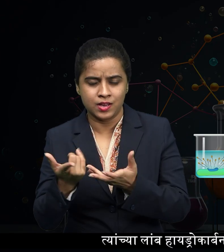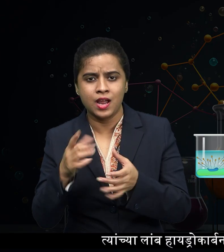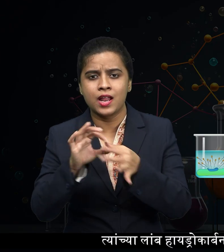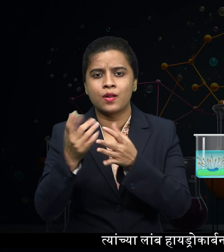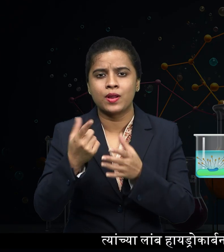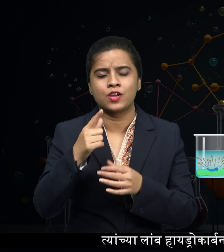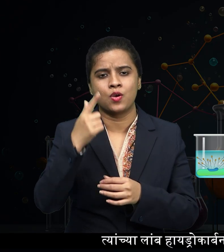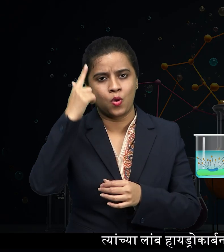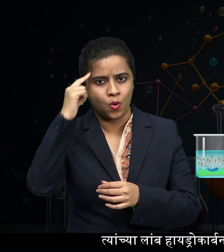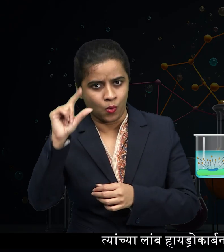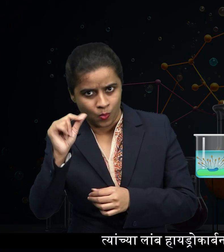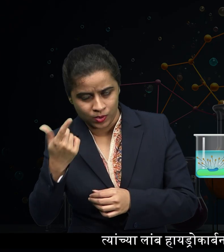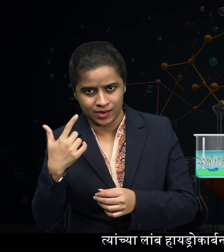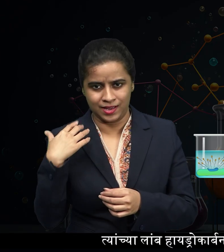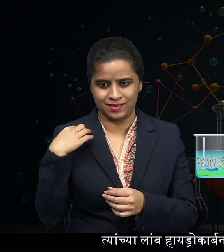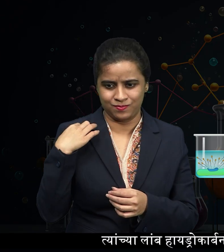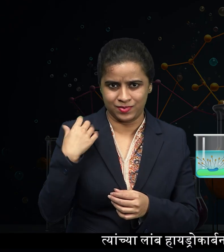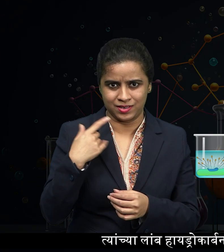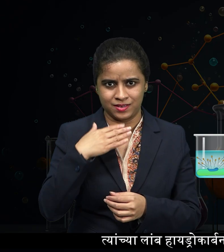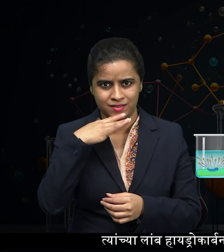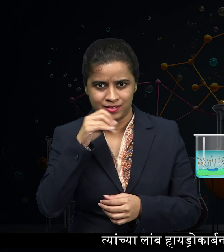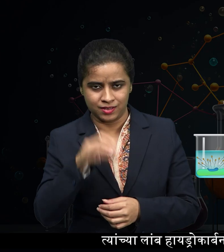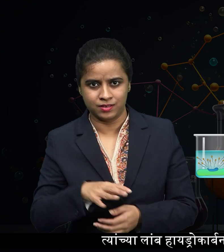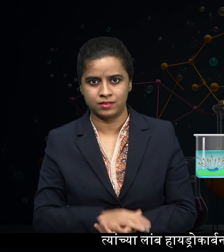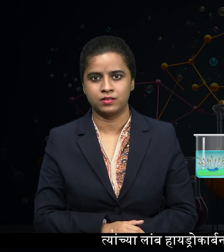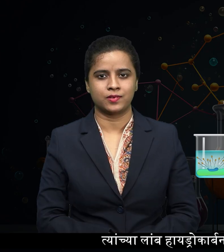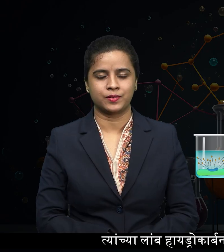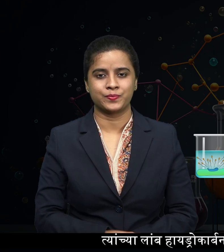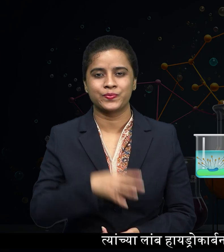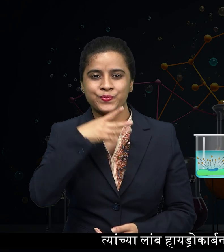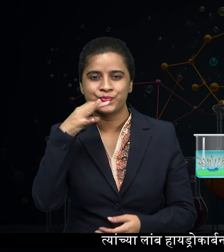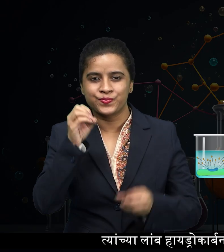त्यांच्यात लांब हायड्रोकार्बन साखळ्या तेल आणि घाणीला चिकटतात.